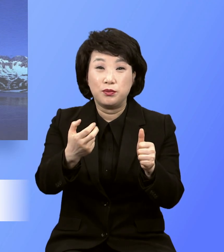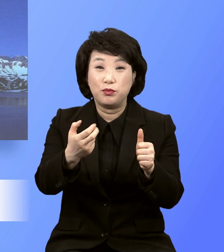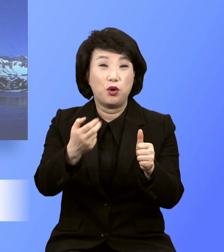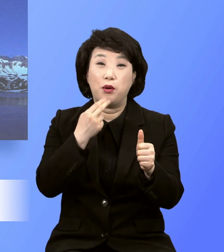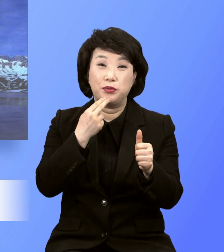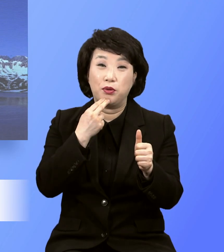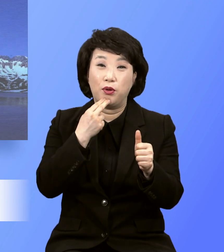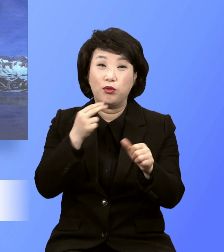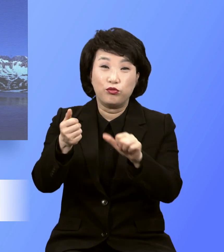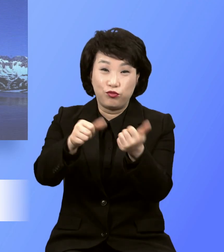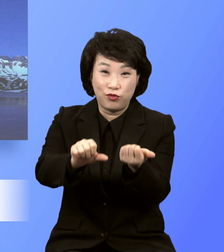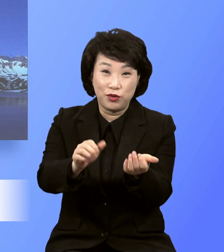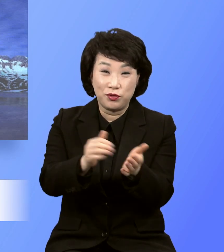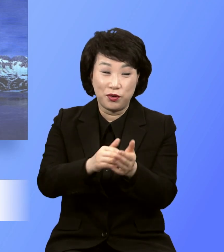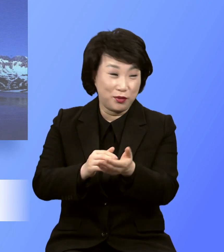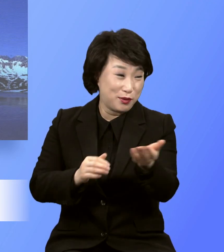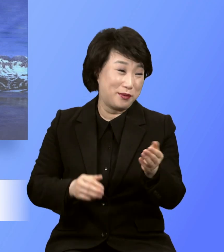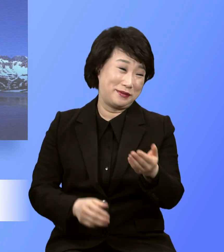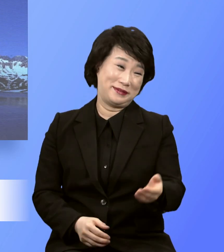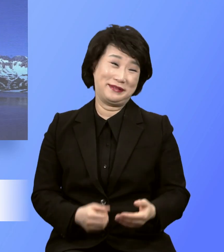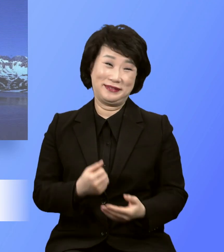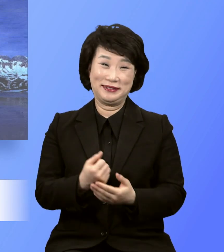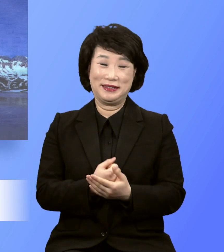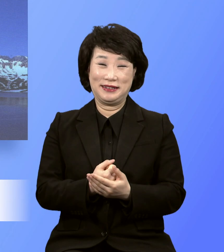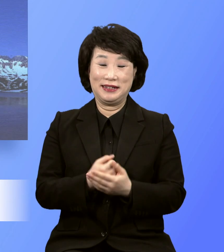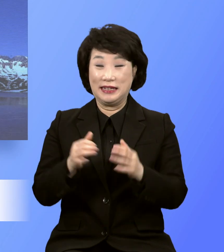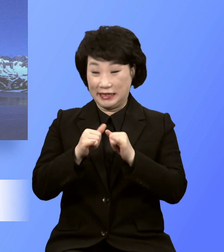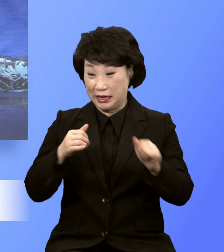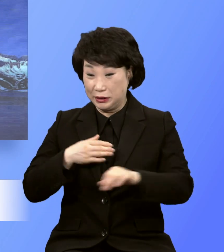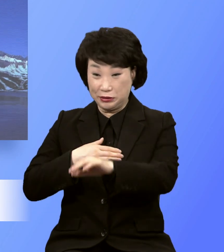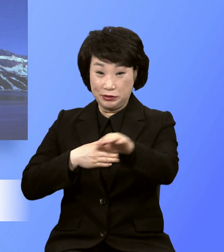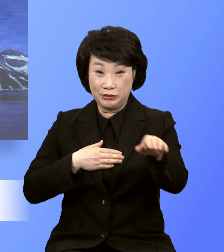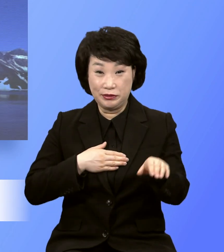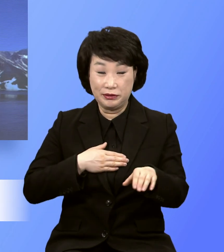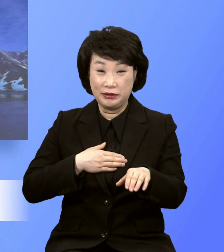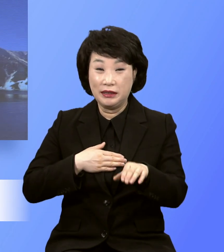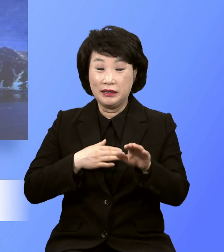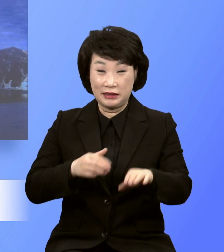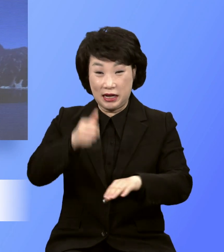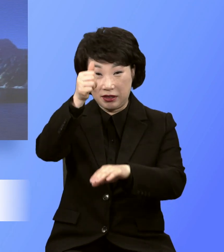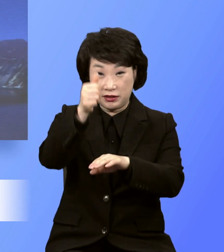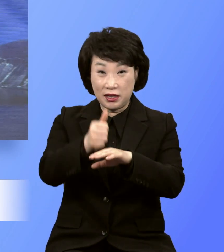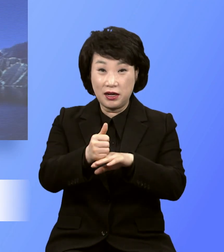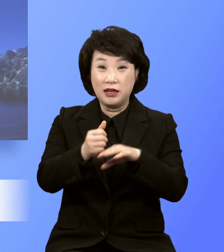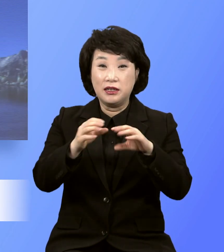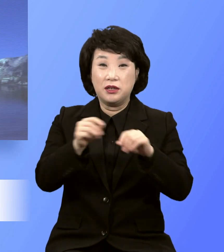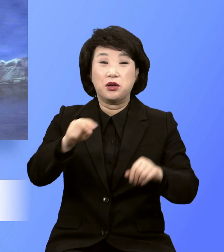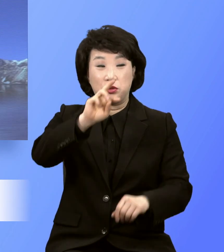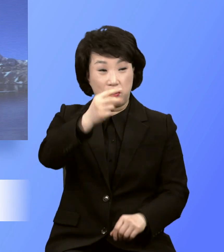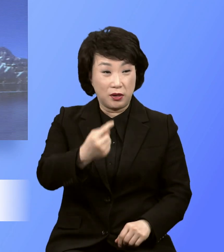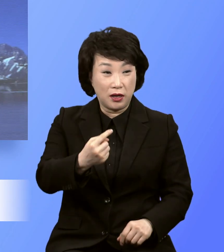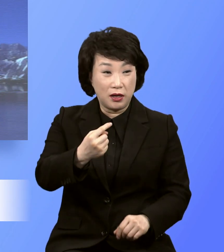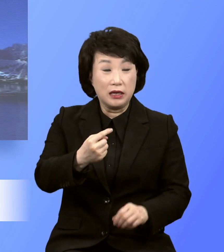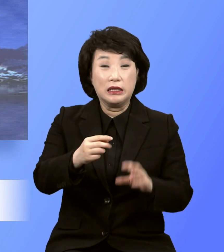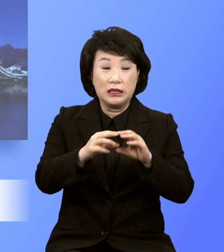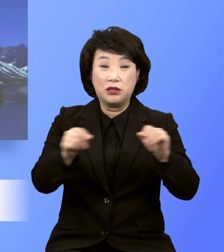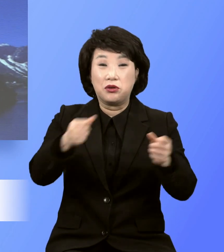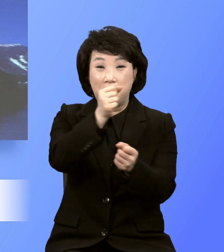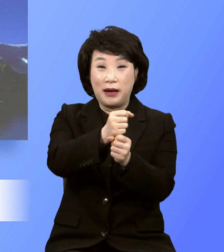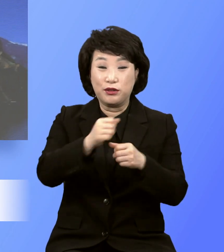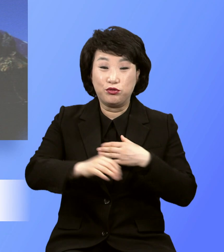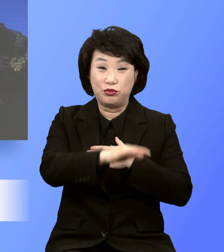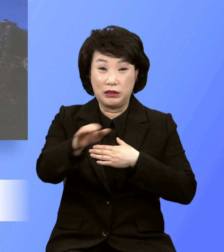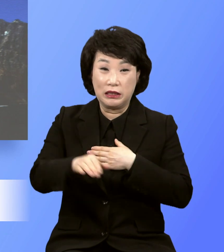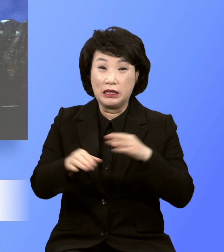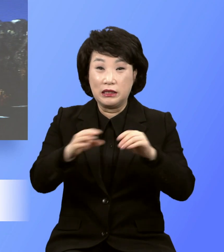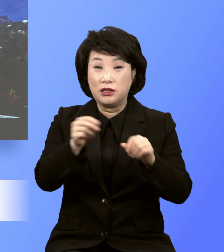죽었다는 거예요. 인간은 이렇게 이 땅에서 필경은 흙에서 왔으니 흙으로